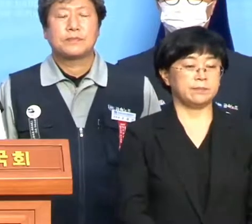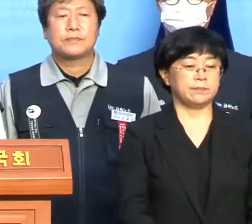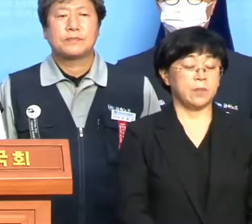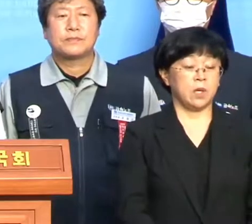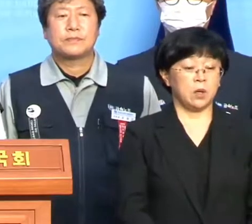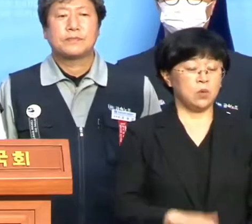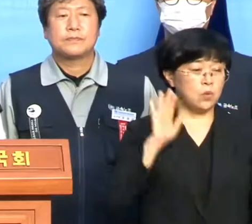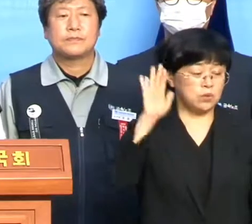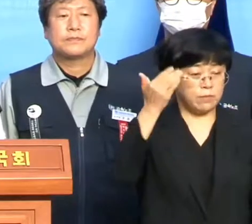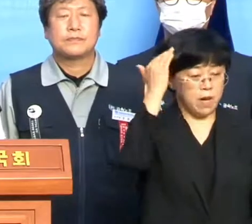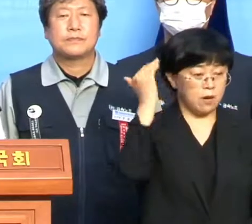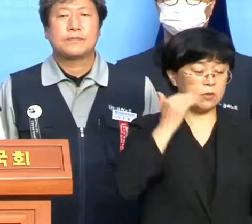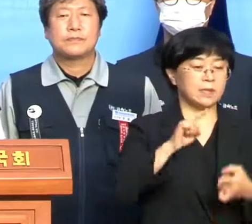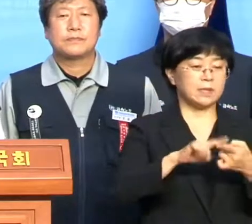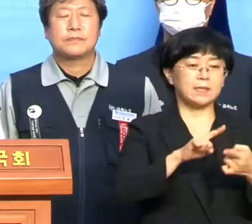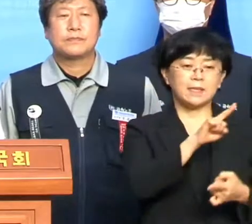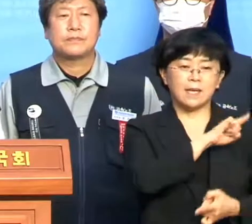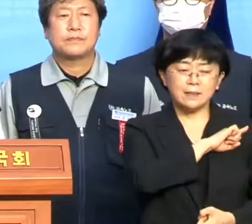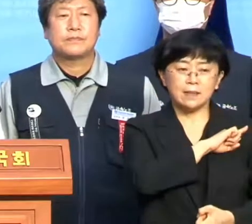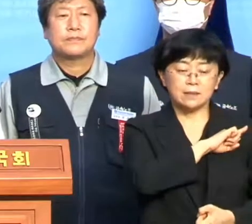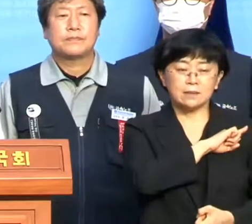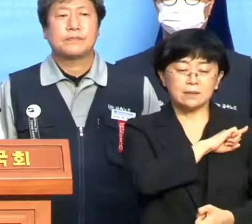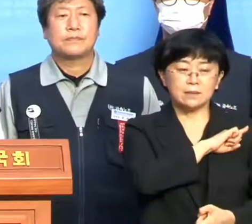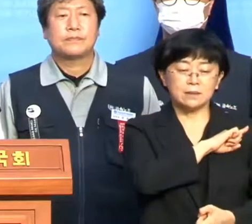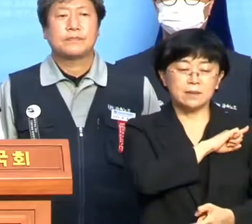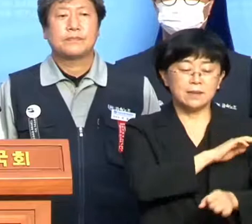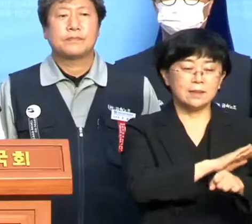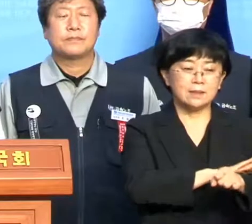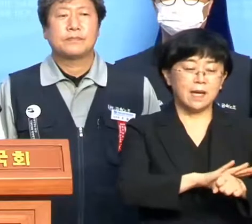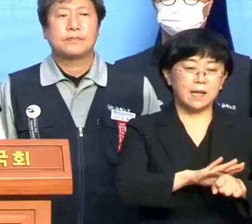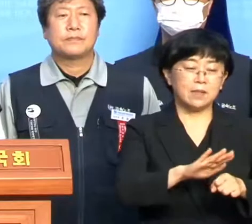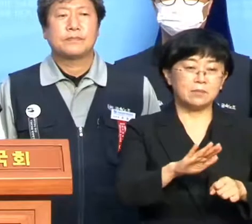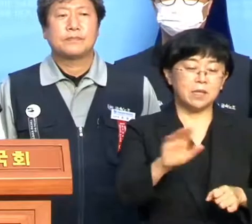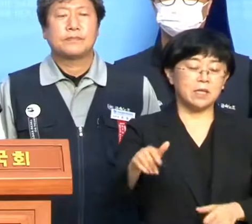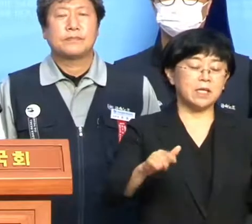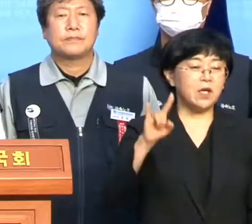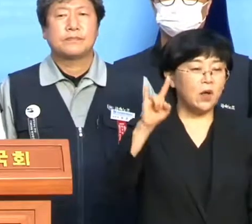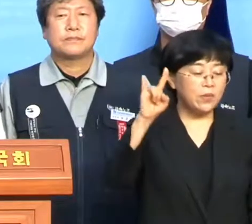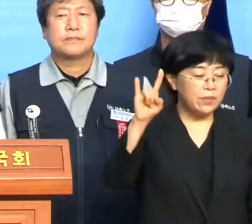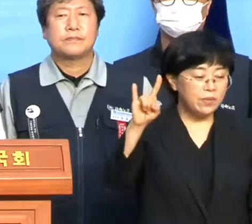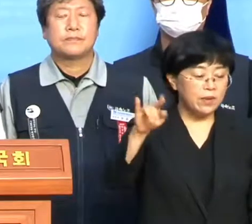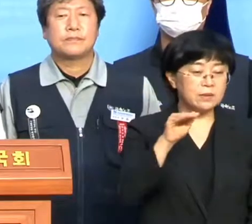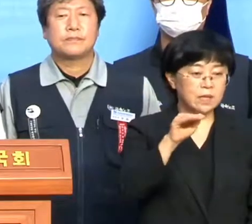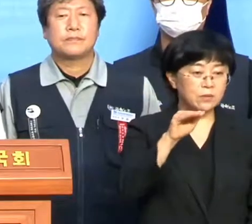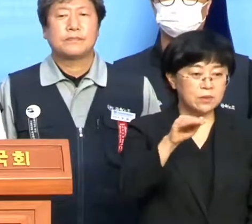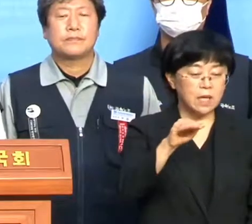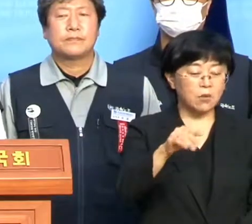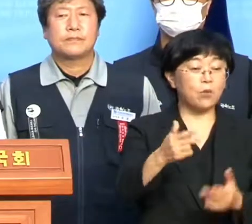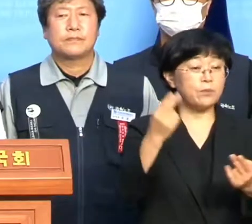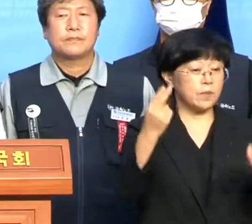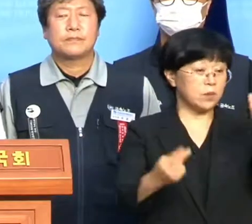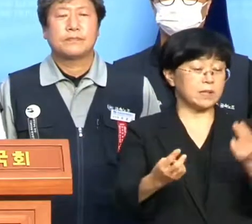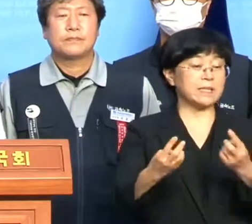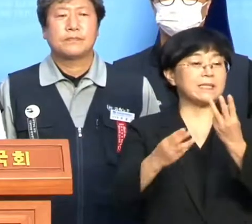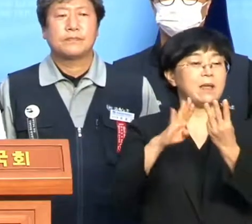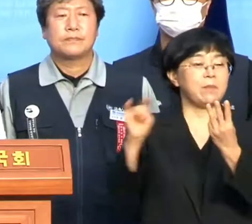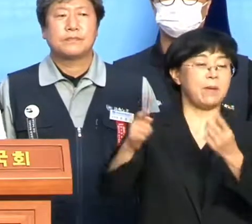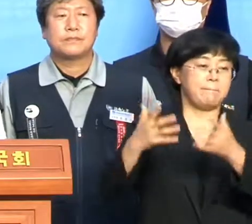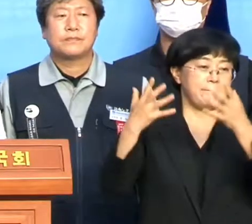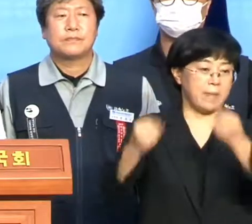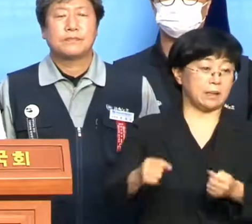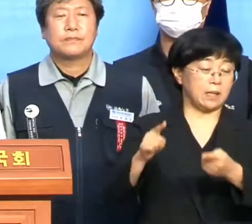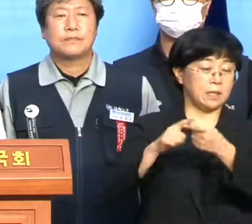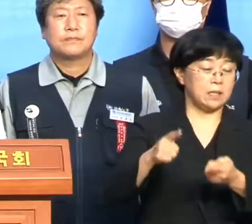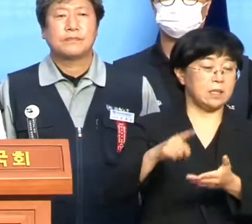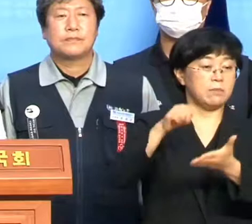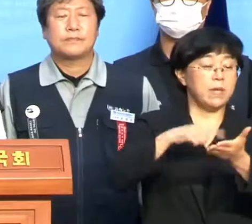요즘 대한민국에서 제일 잘나간다는 현대자동차의 3배에 이릅니다 배당 승냥을 높게